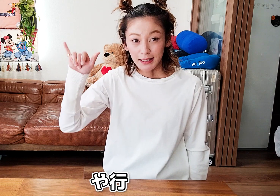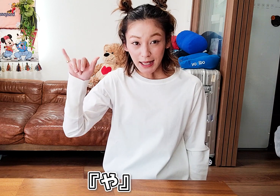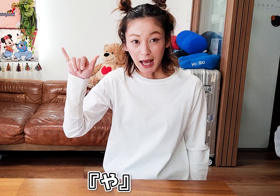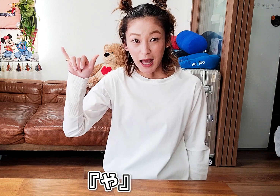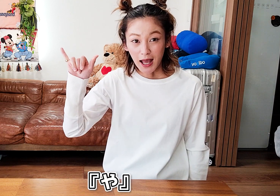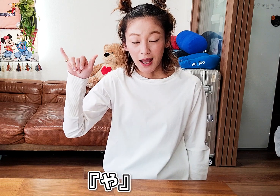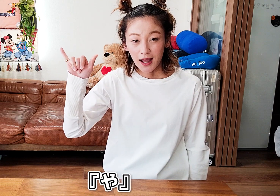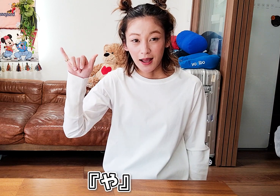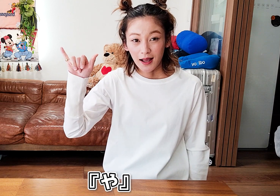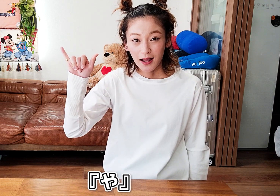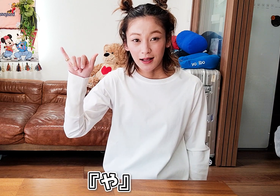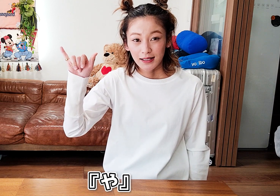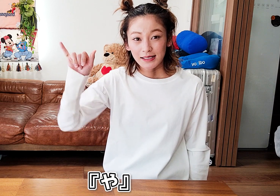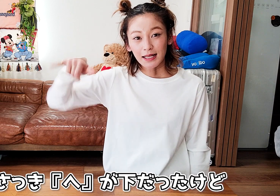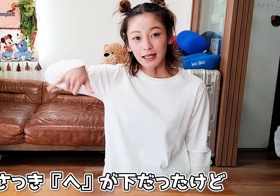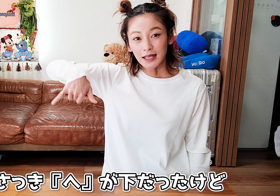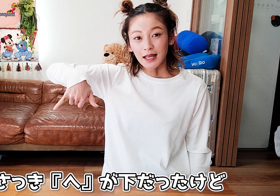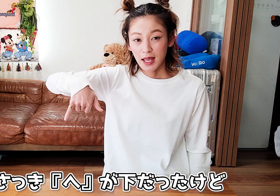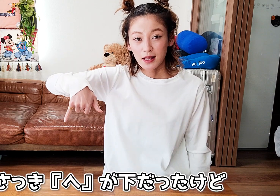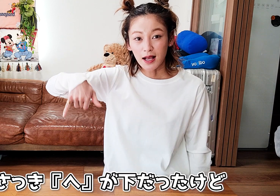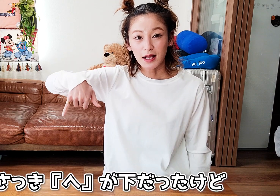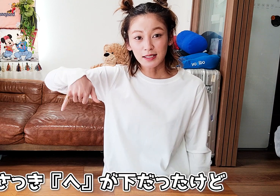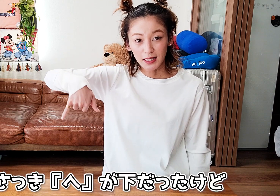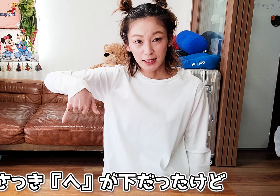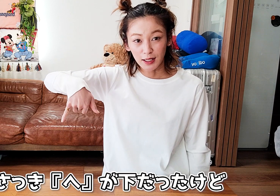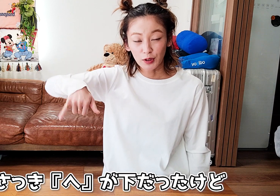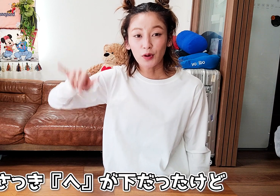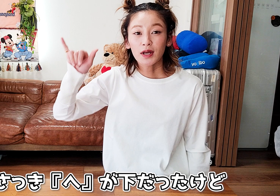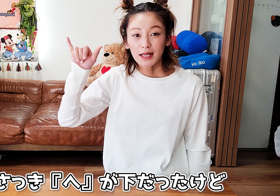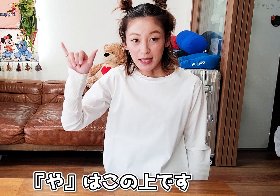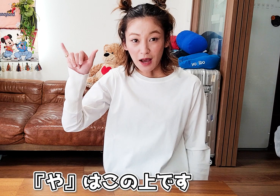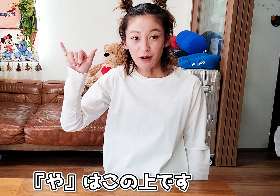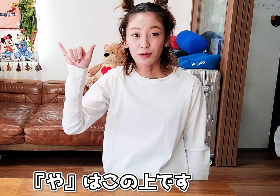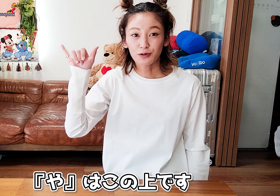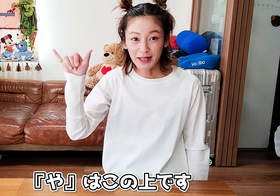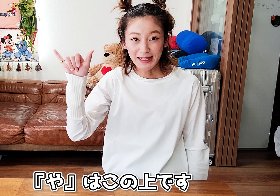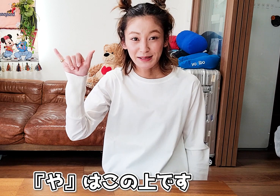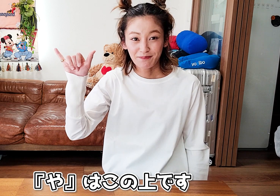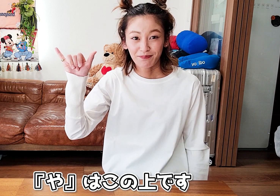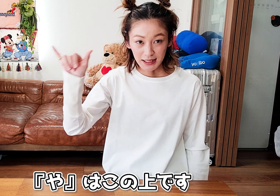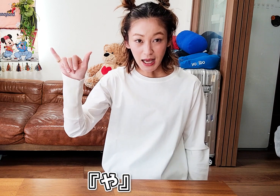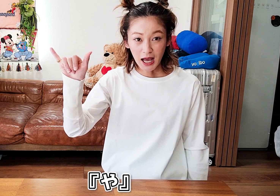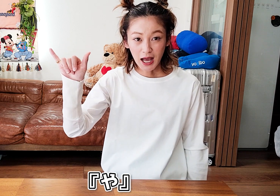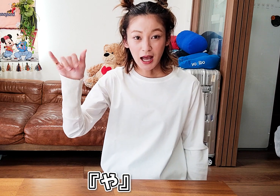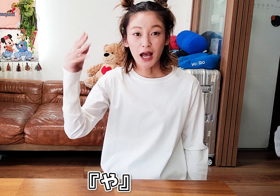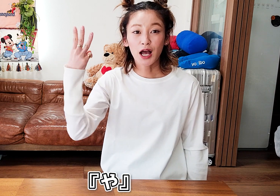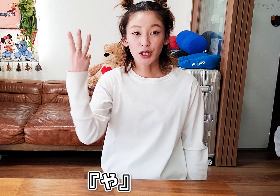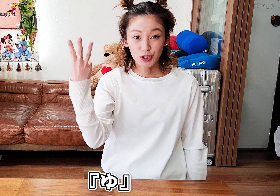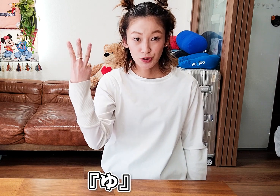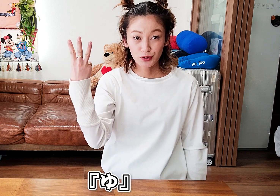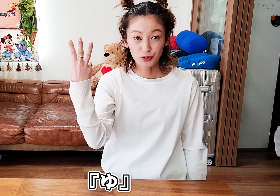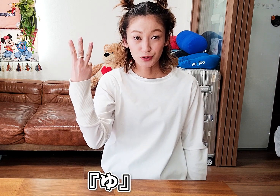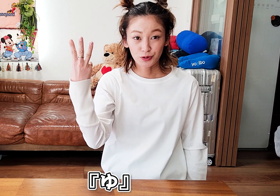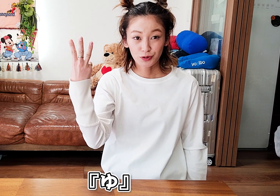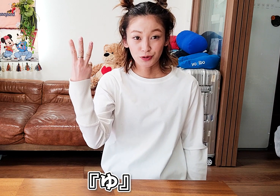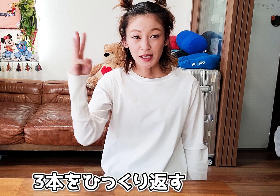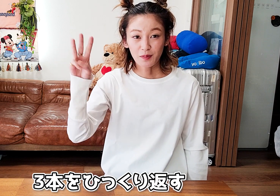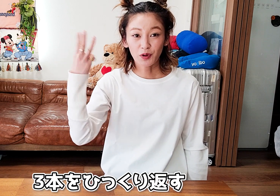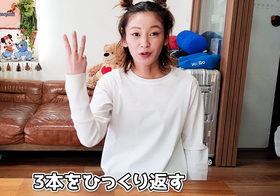や。さっき、へが下だったけど、やは今度上です。や、ゆ、3本をひっ